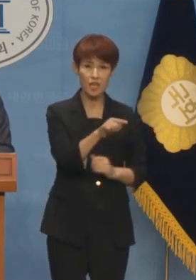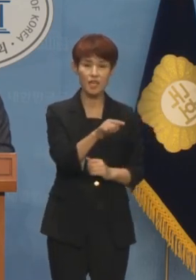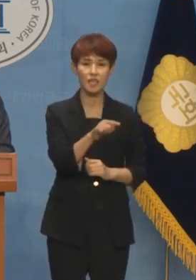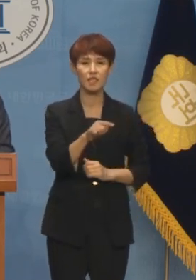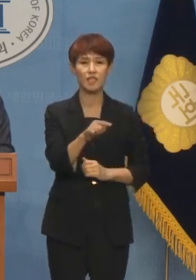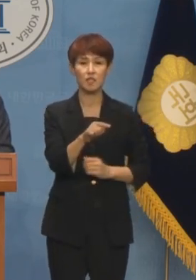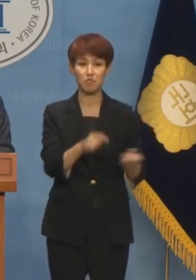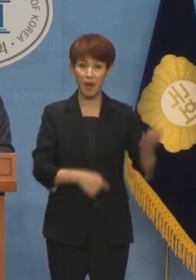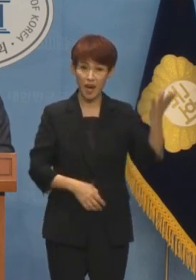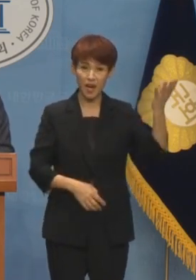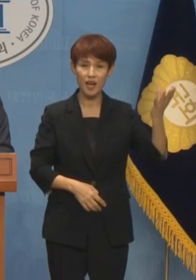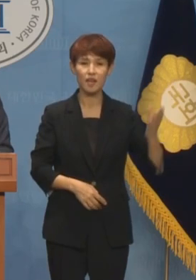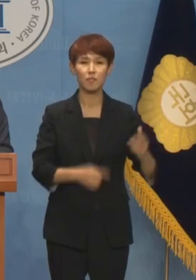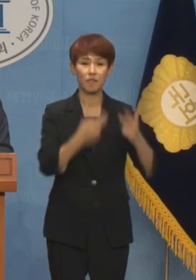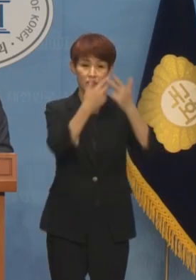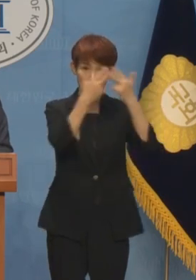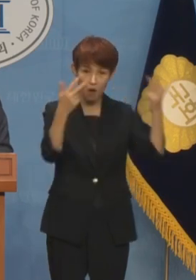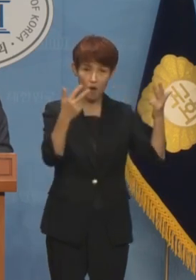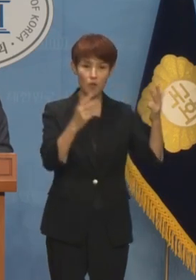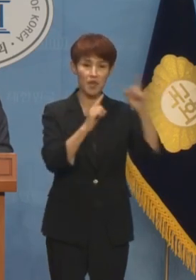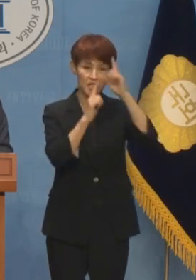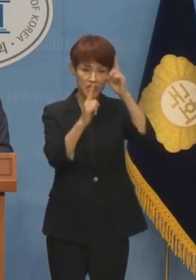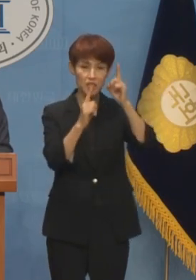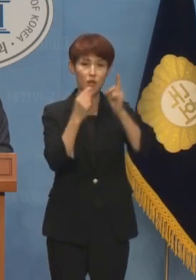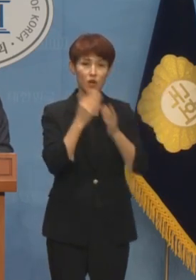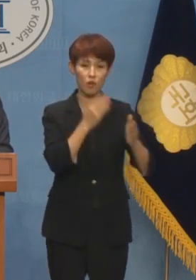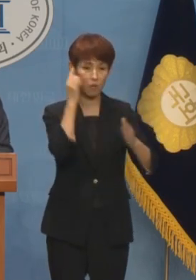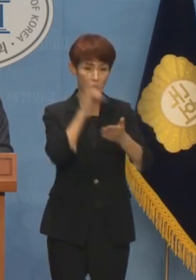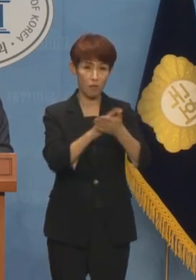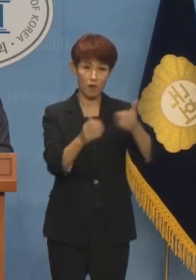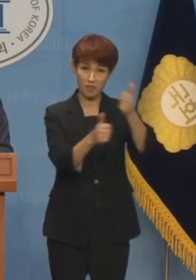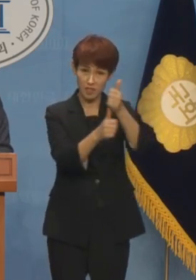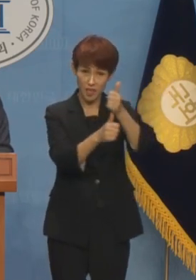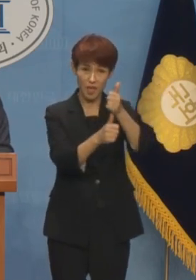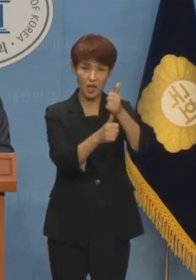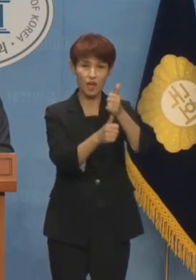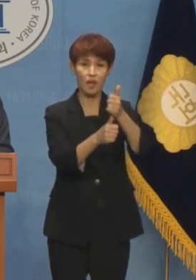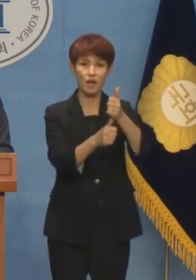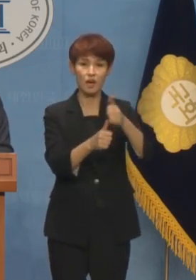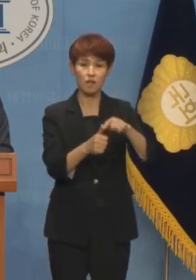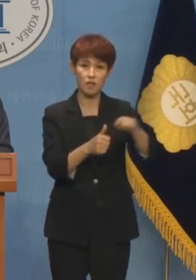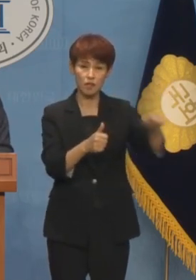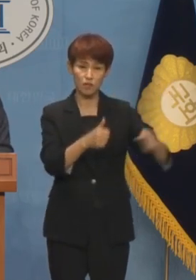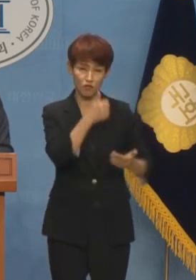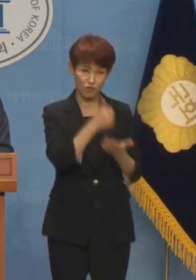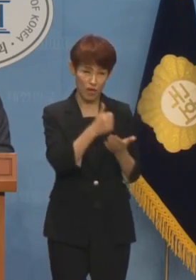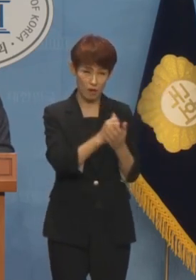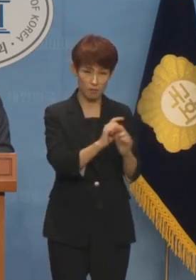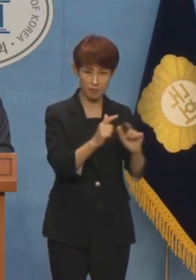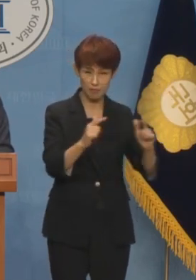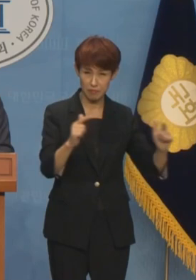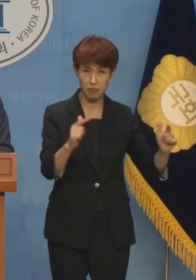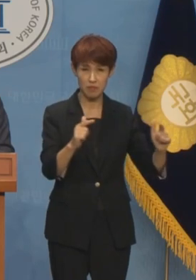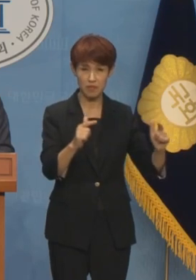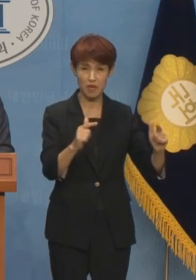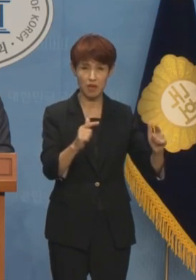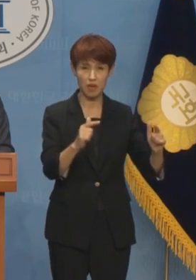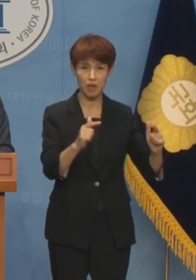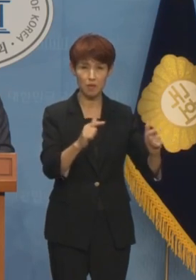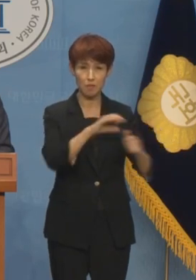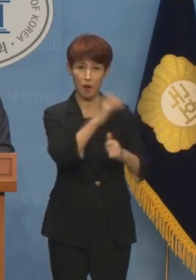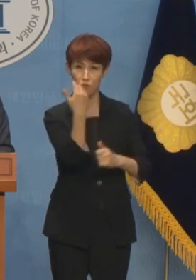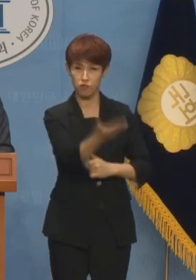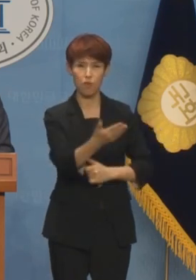대표, 이화영 전 부지사를 비롯한 민주당 인사들의 수많은 범죄 혐의에 면죄부를 준 것은